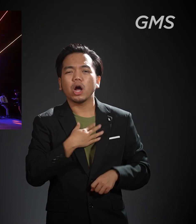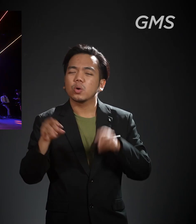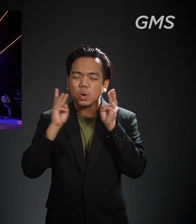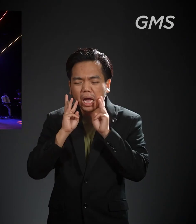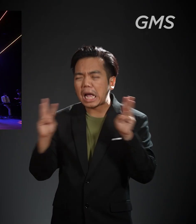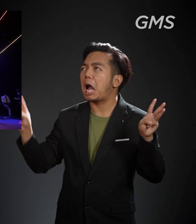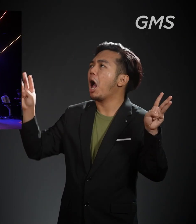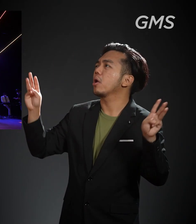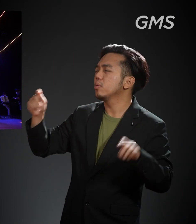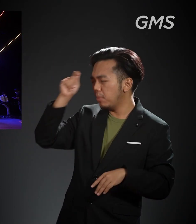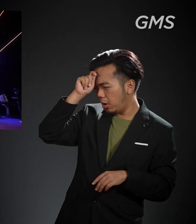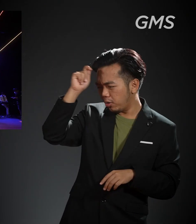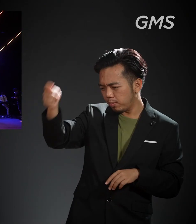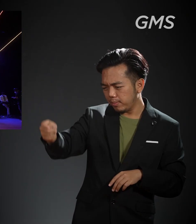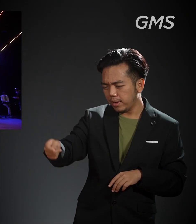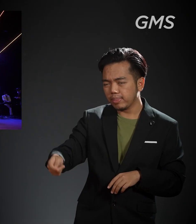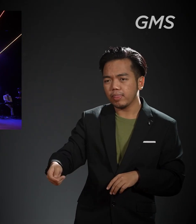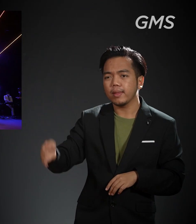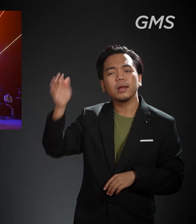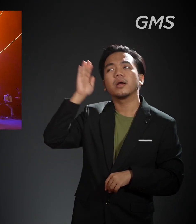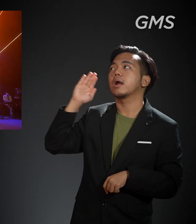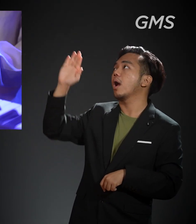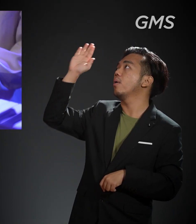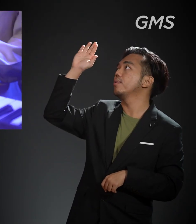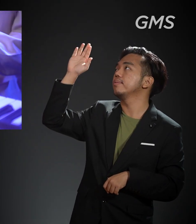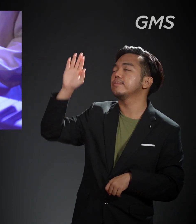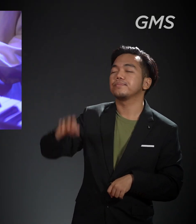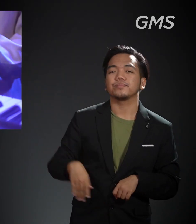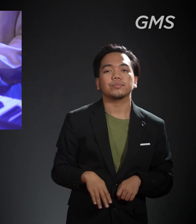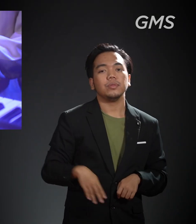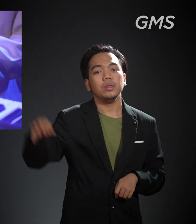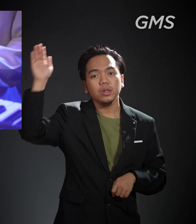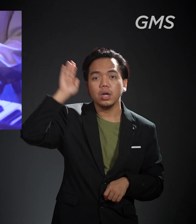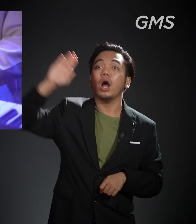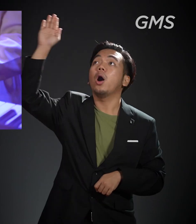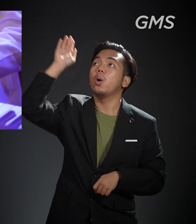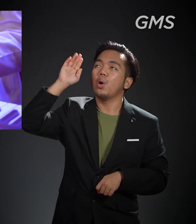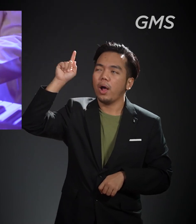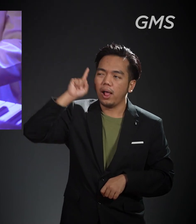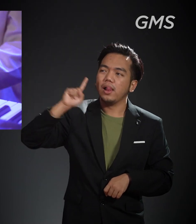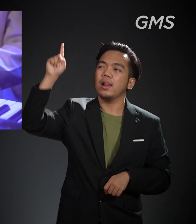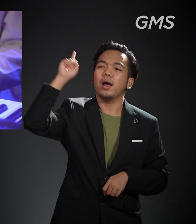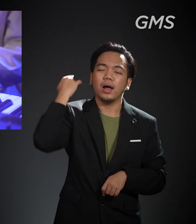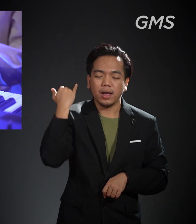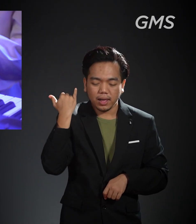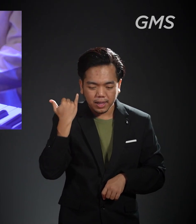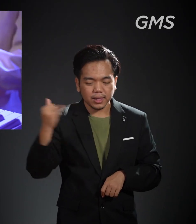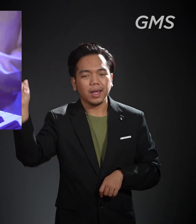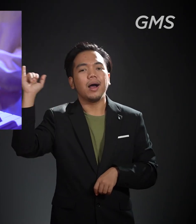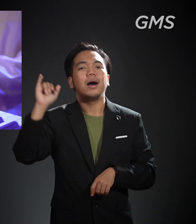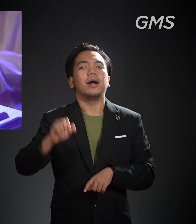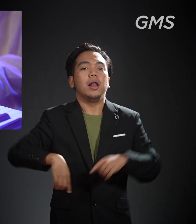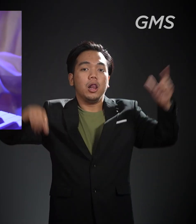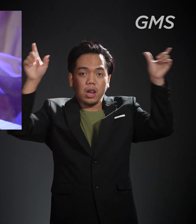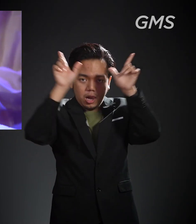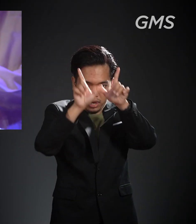kagum hormat akan Engkau. Kau Allah